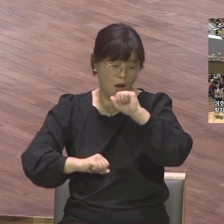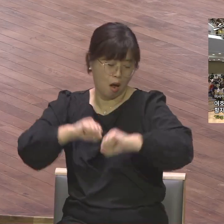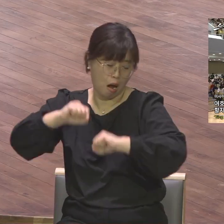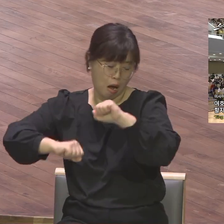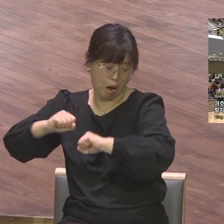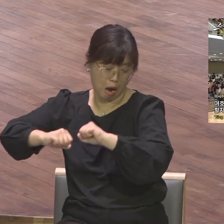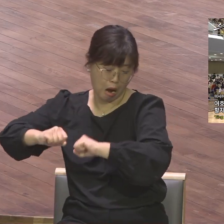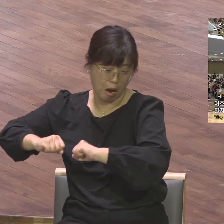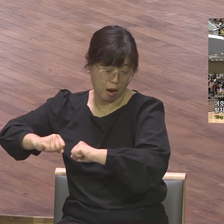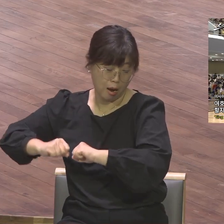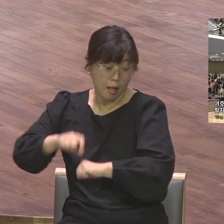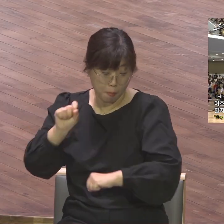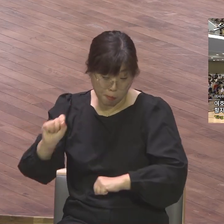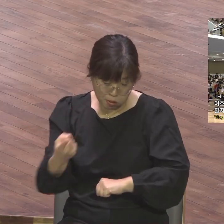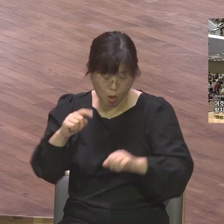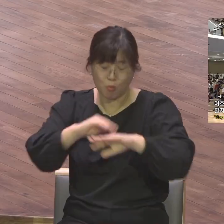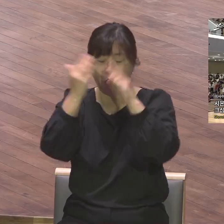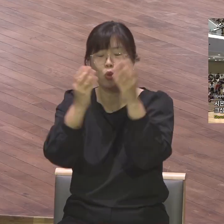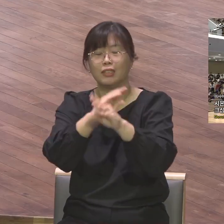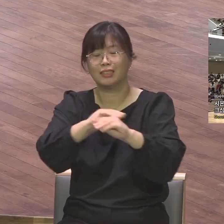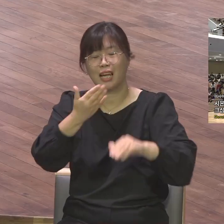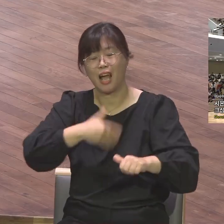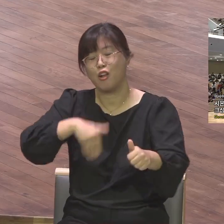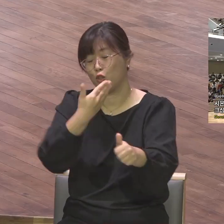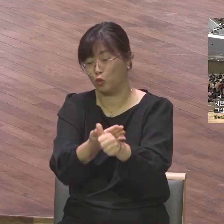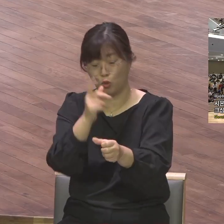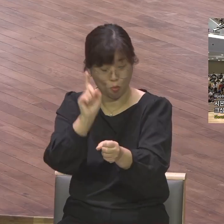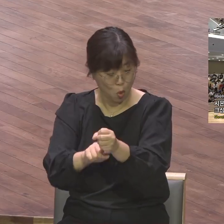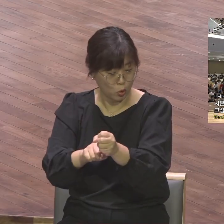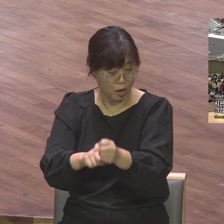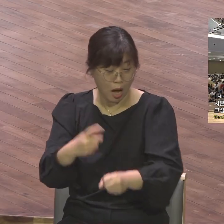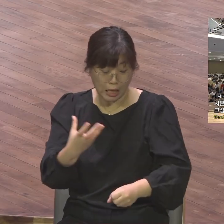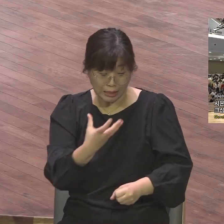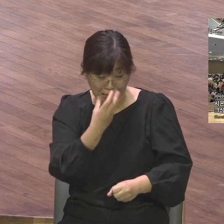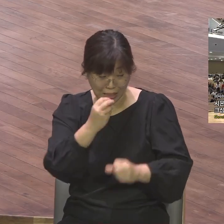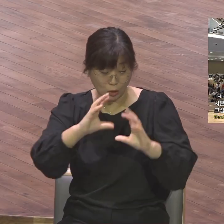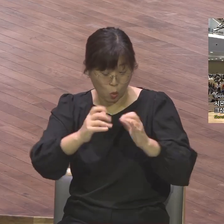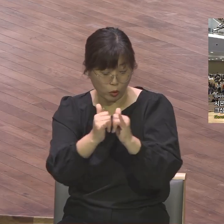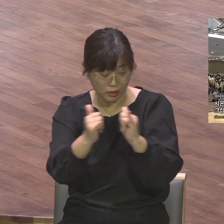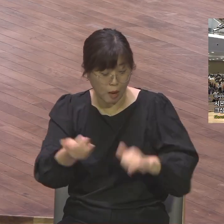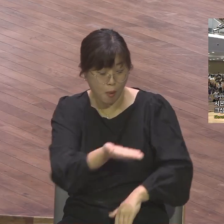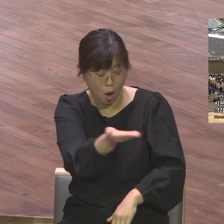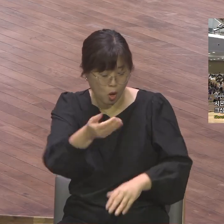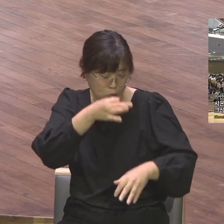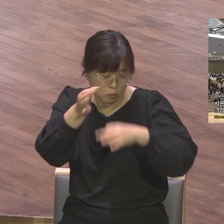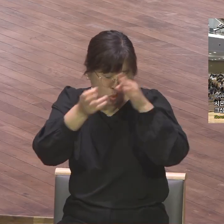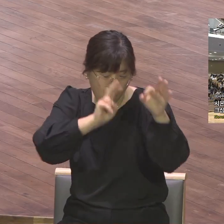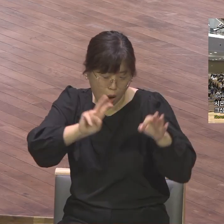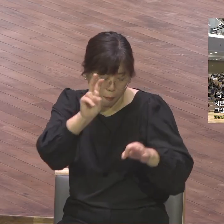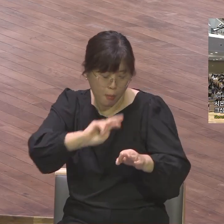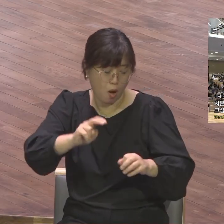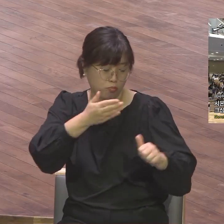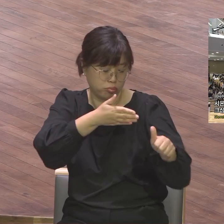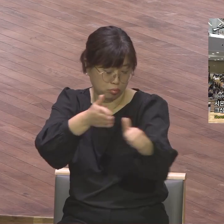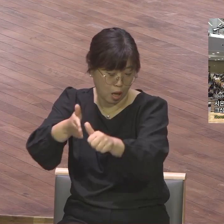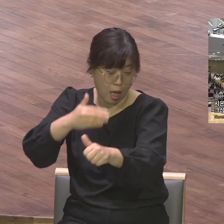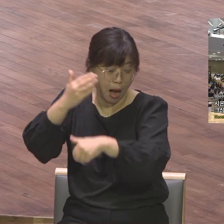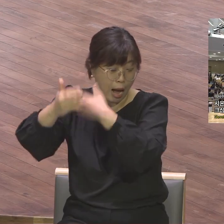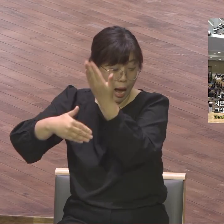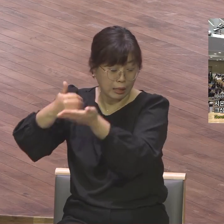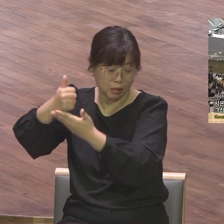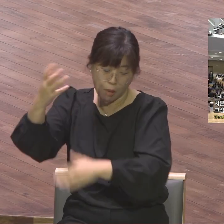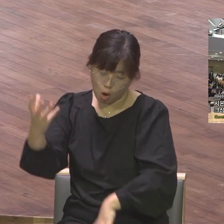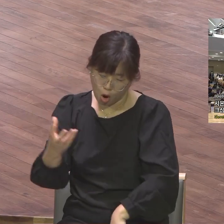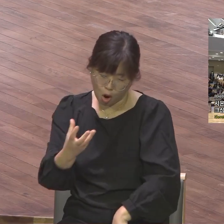하셨음이니 이를 온 땅에 알게 할지어다. 시온의 주민아 소리 높여 부르라. 이스라엘의 거룩하신